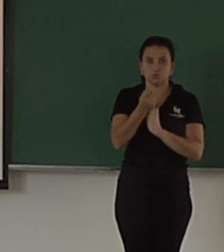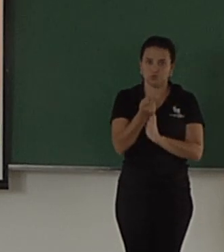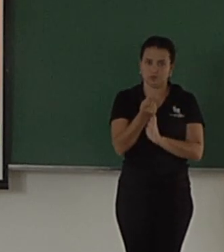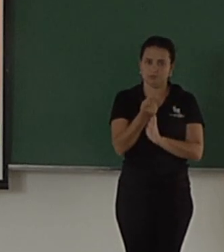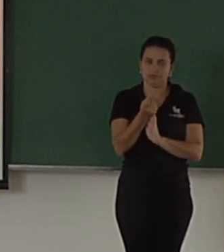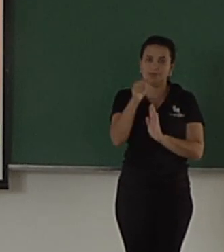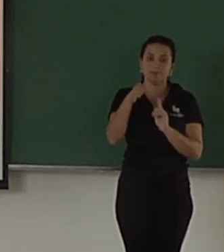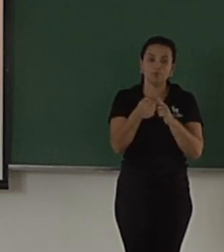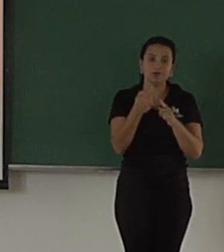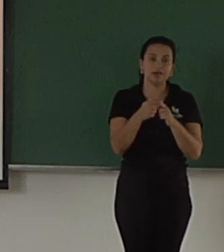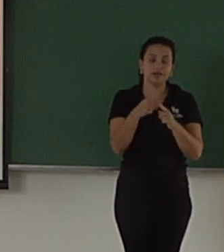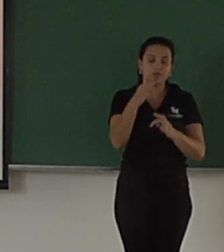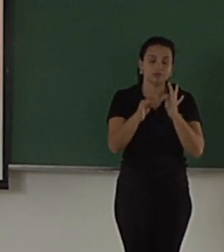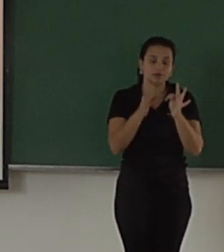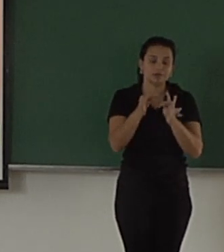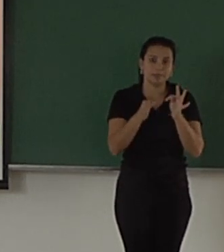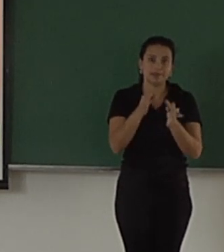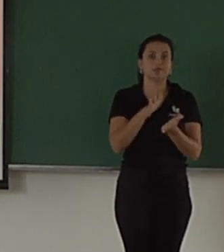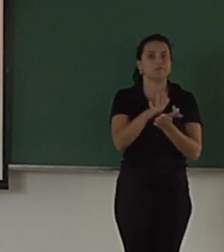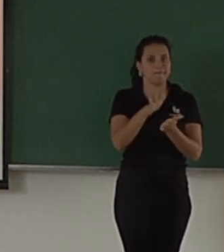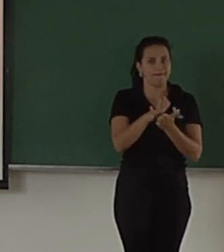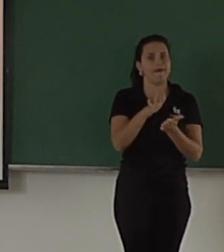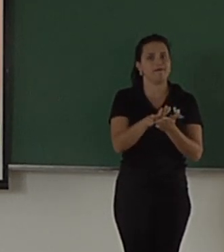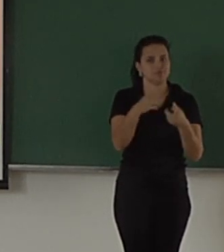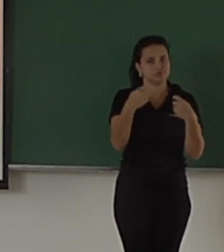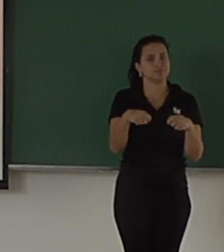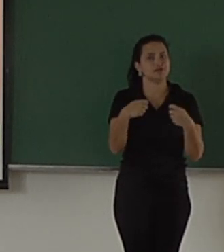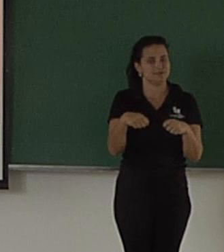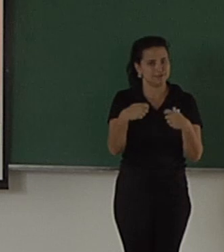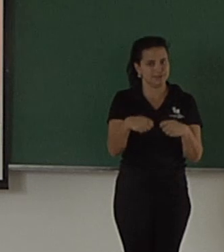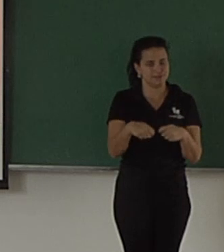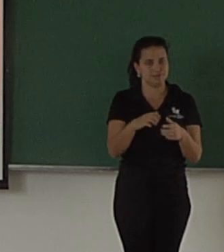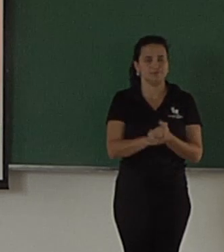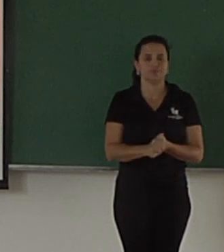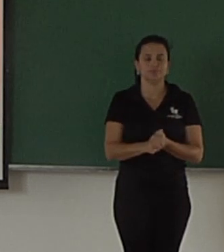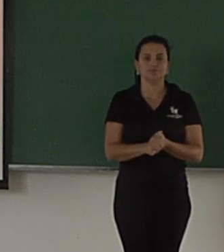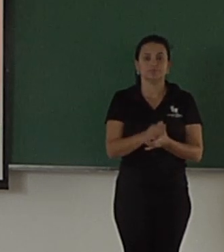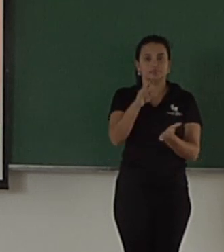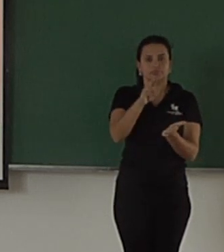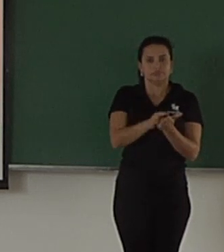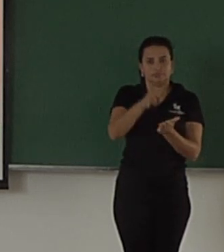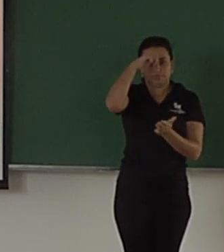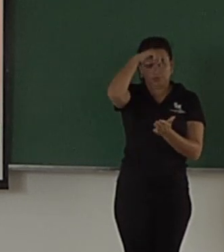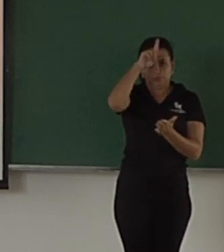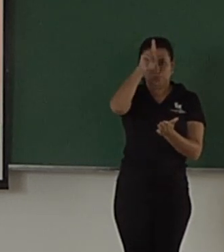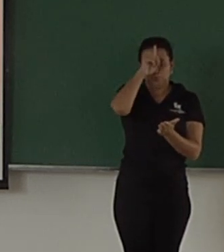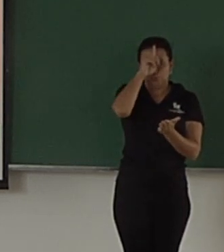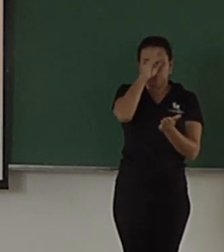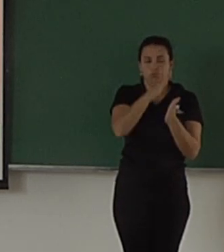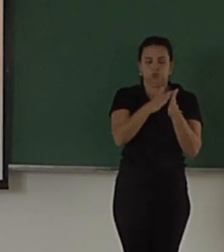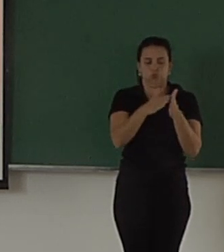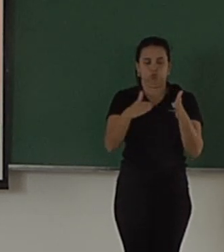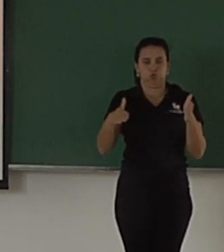porque esse tratamento demanda custo, investimento. Então o paciente fica muito tempo hospitalizado, o